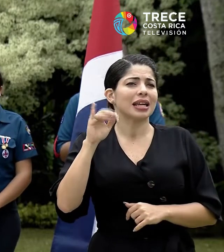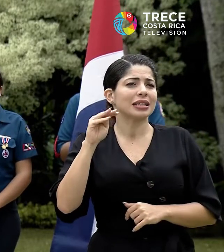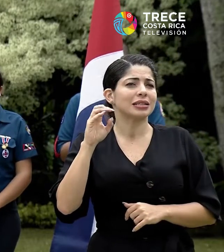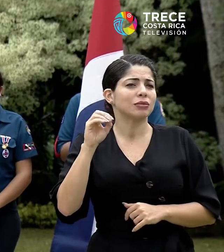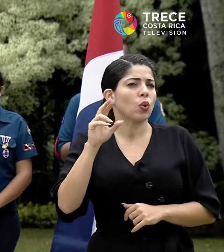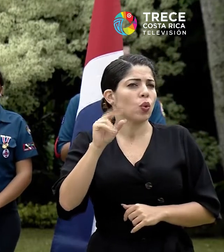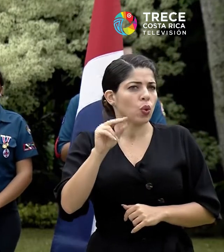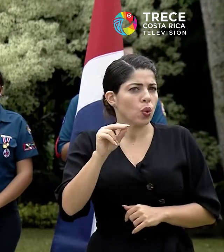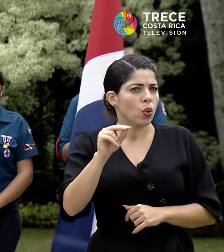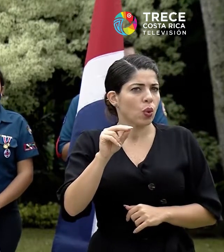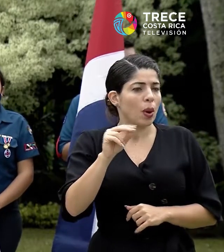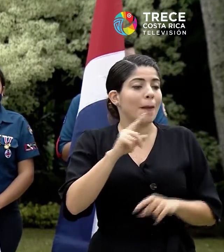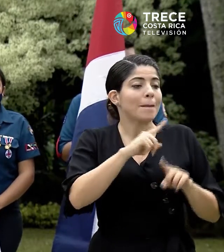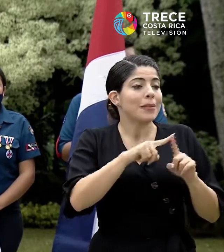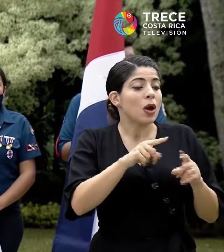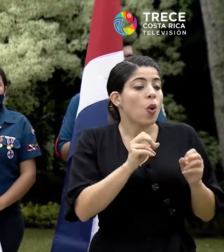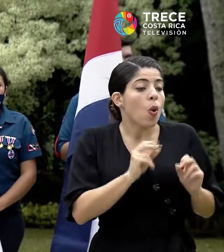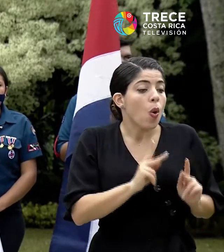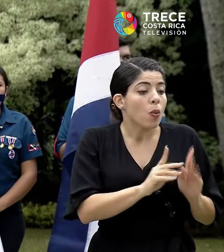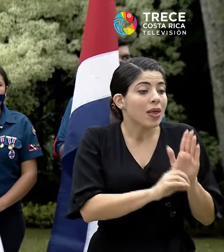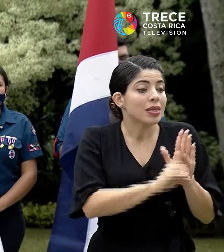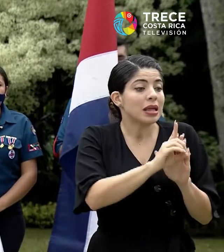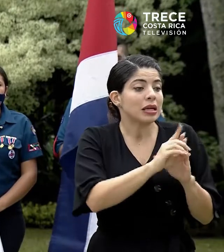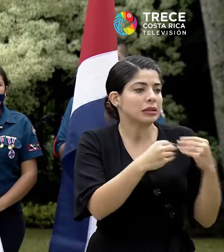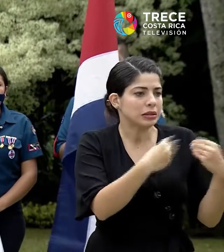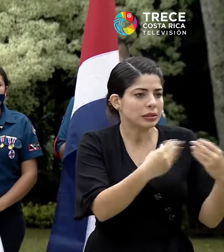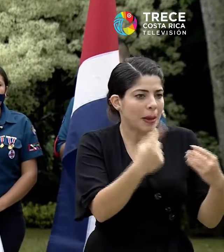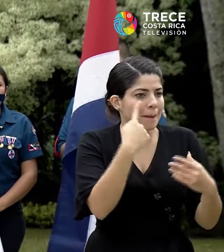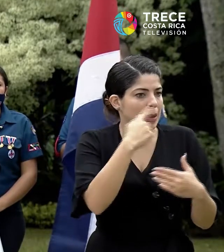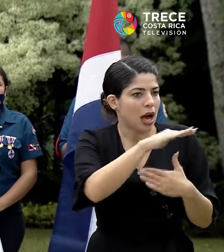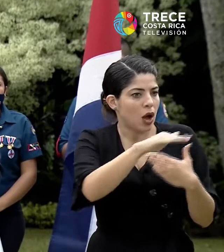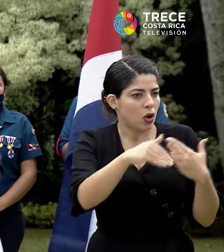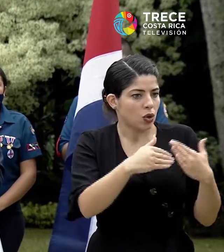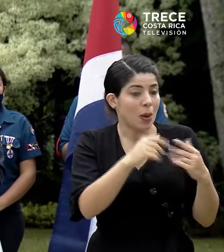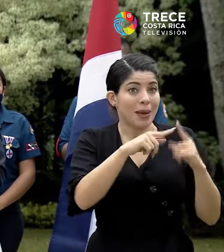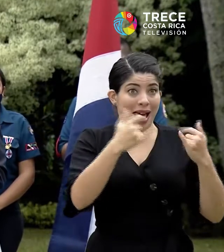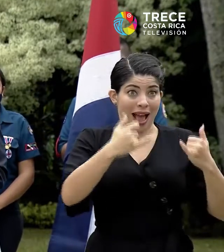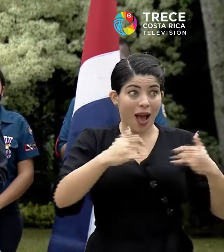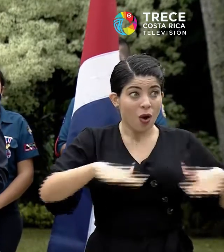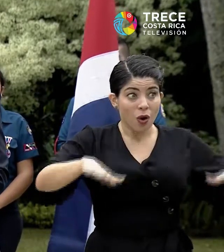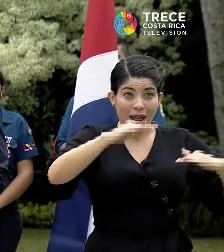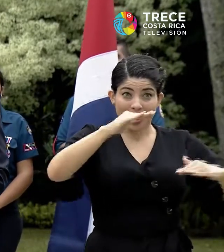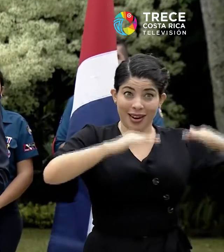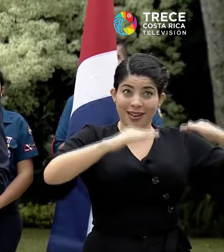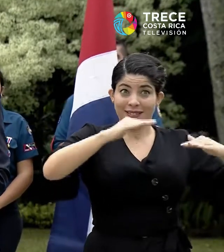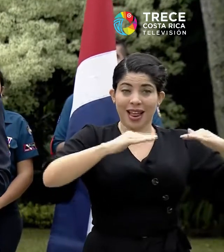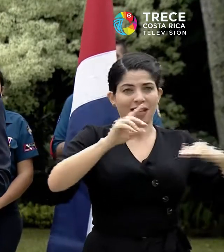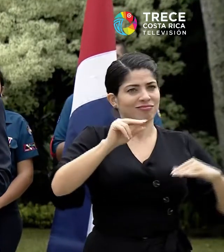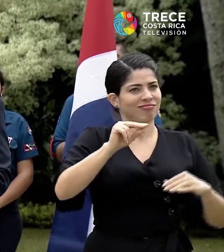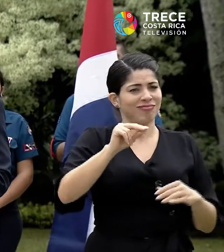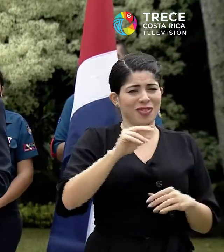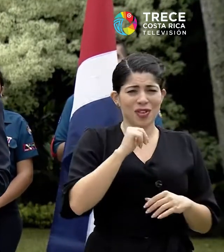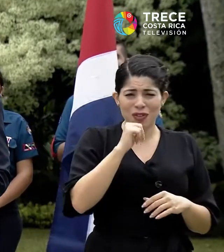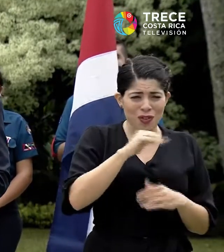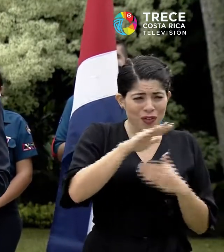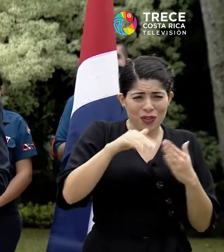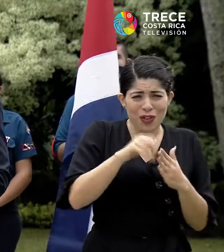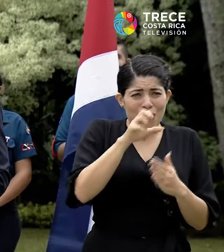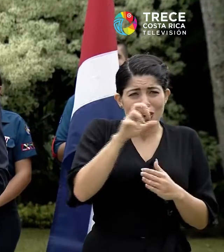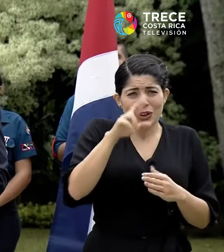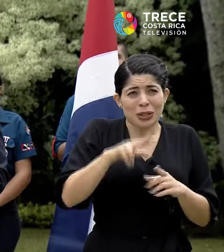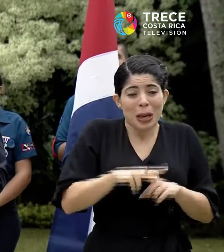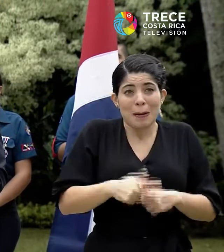sino que cada quien tenga las oportunidades de desarrollarse. Pero la cancha no está nivelada. No todos los costarricenses empiezan del